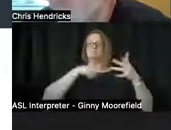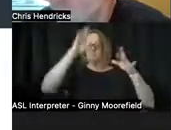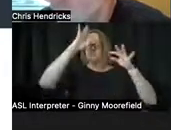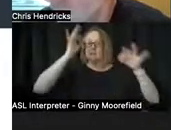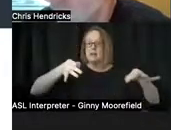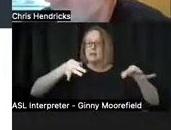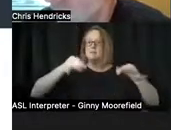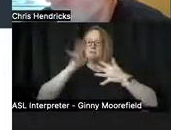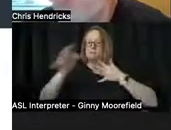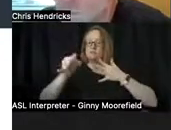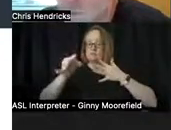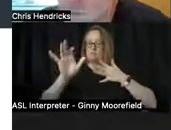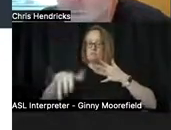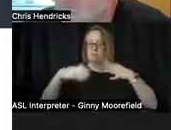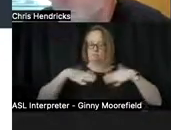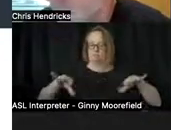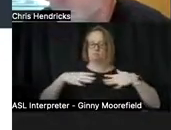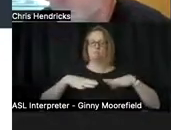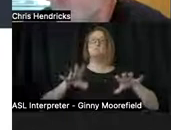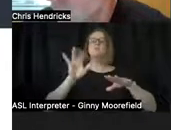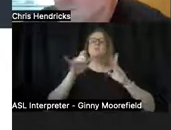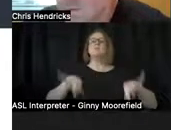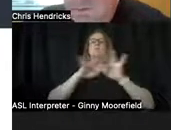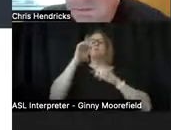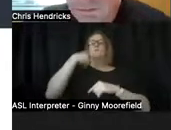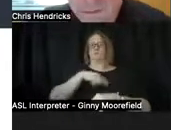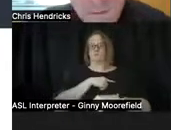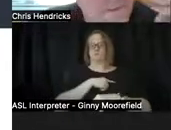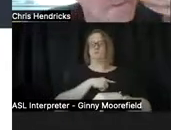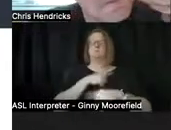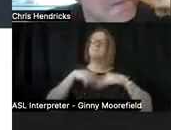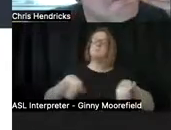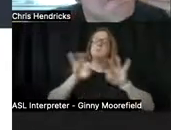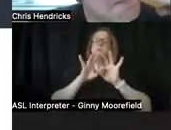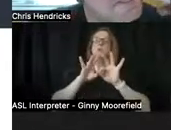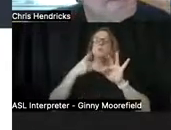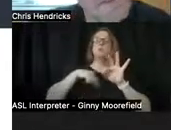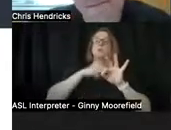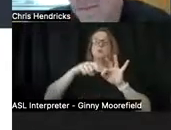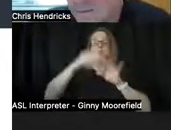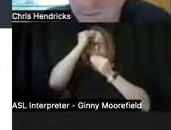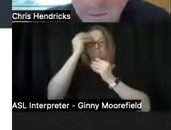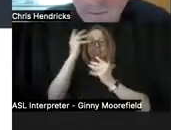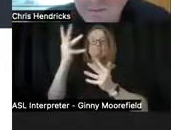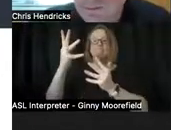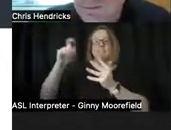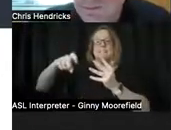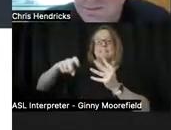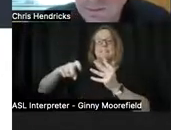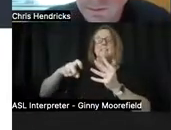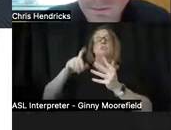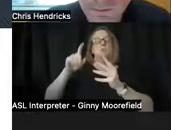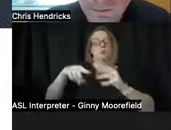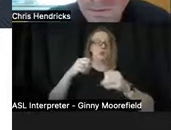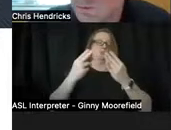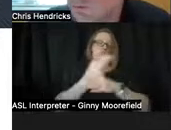la opción de Con qué nos vestimos como esta mañana una opción que todos tomamos son opciones sobre cosas que son importantes para nosotros es importante que nosotros hagamos saber cuáles son nuestras